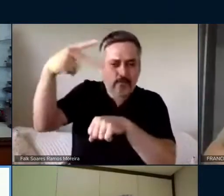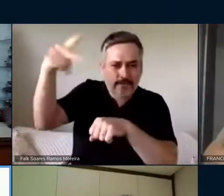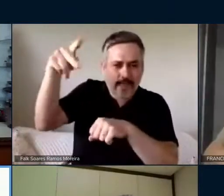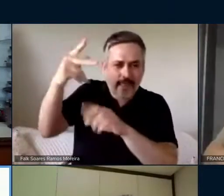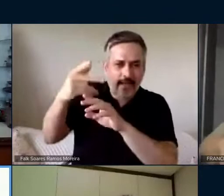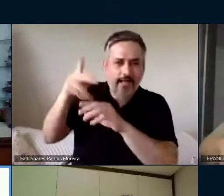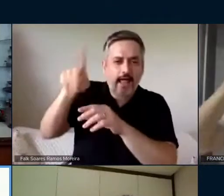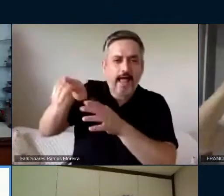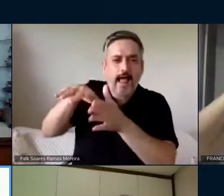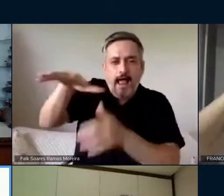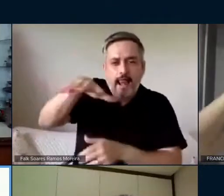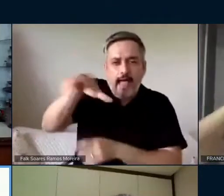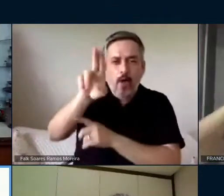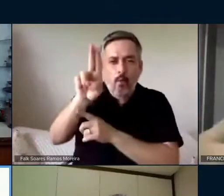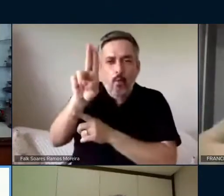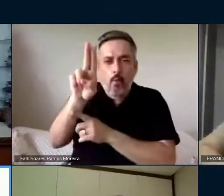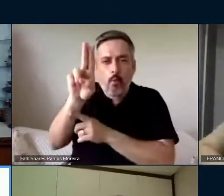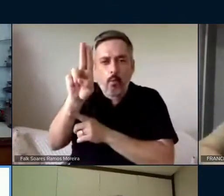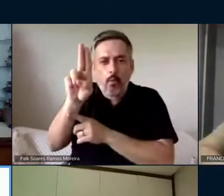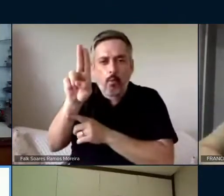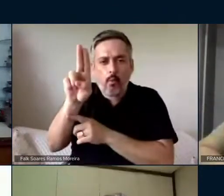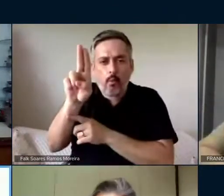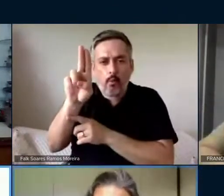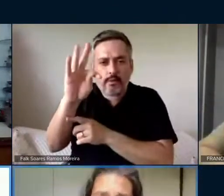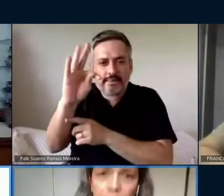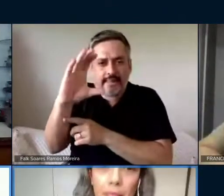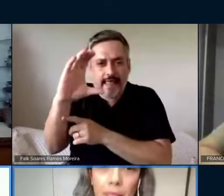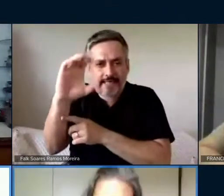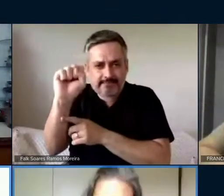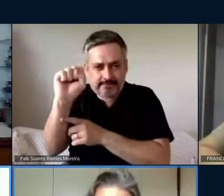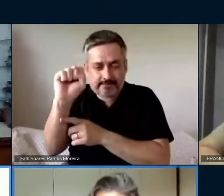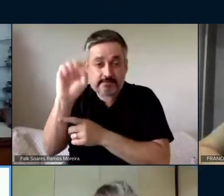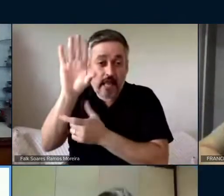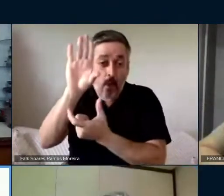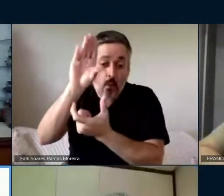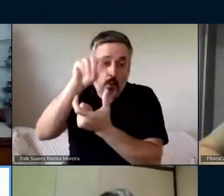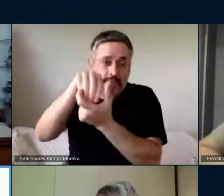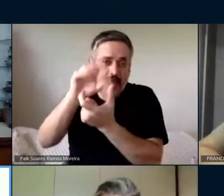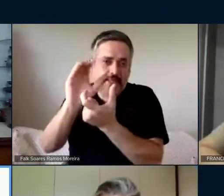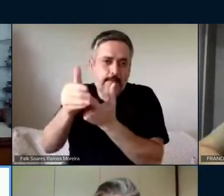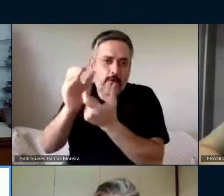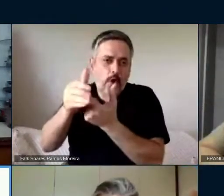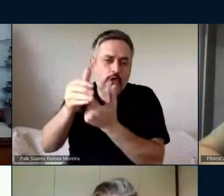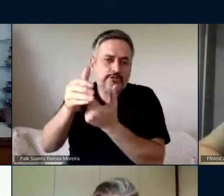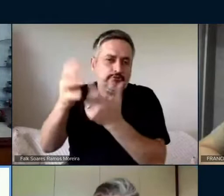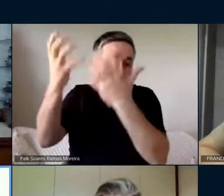Quando ele traz o mestrado sobre a unidade